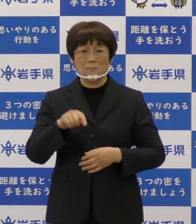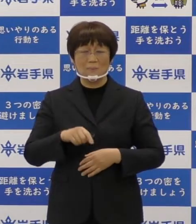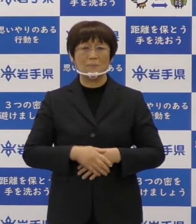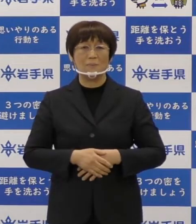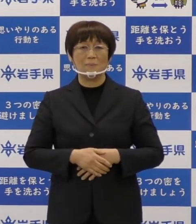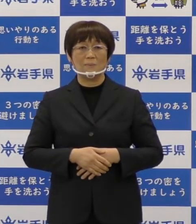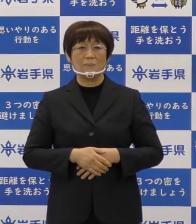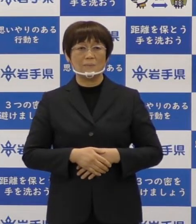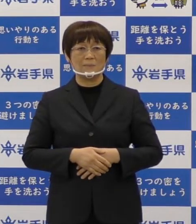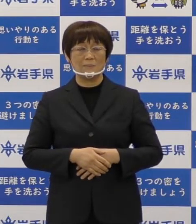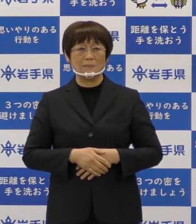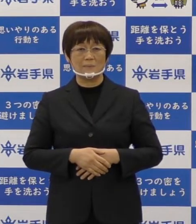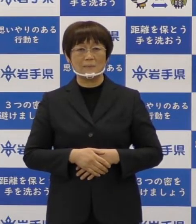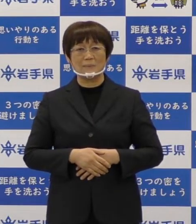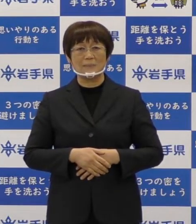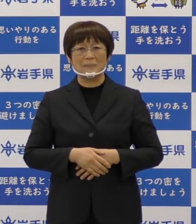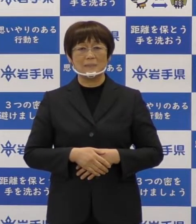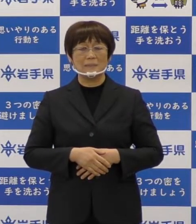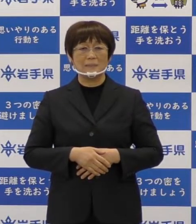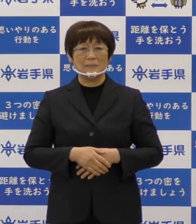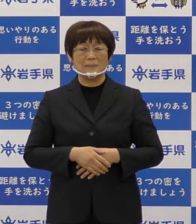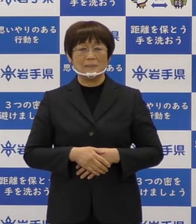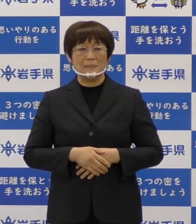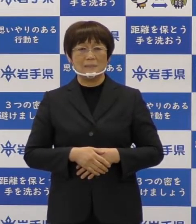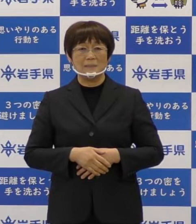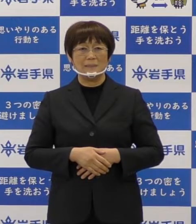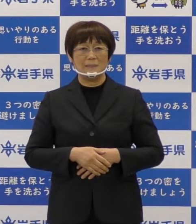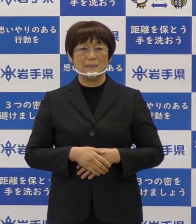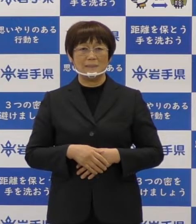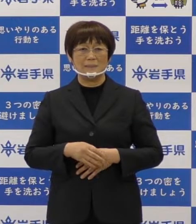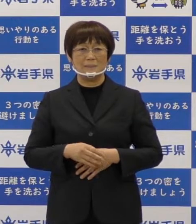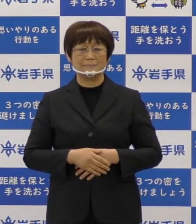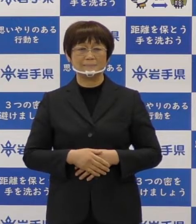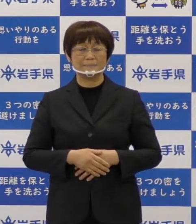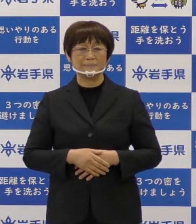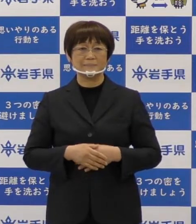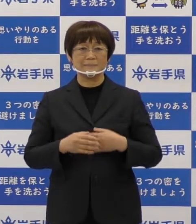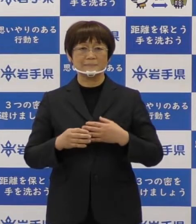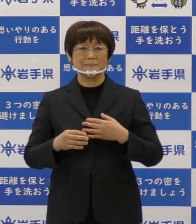東日本大震災津波における、